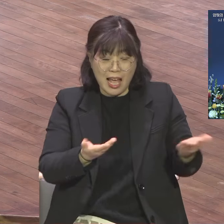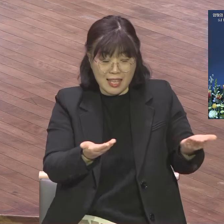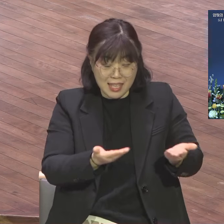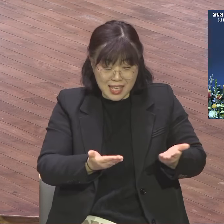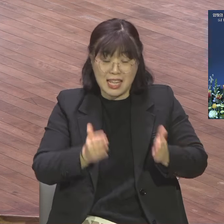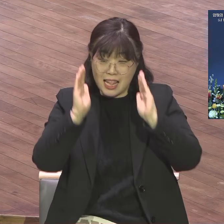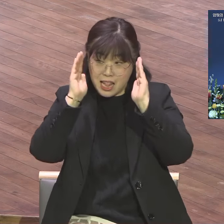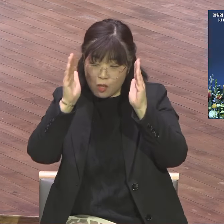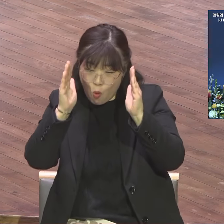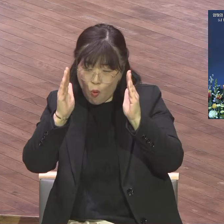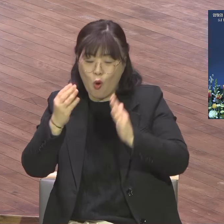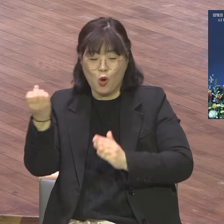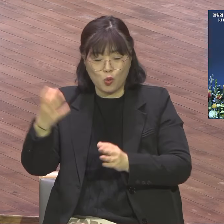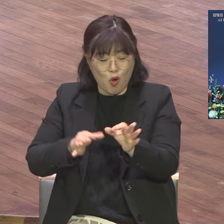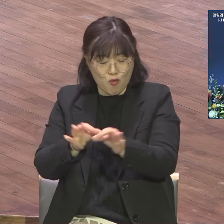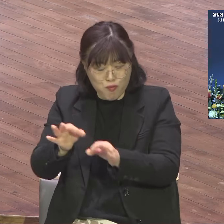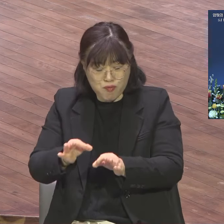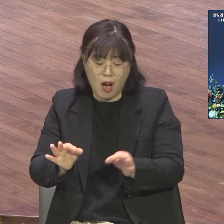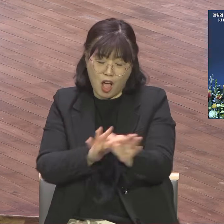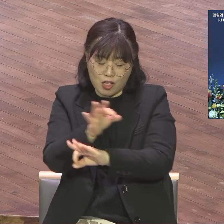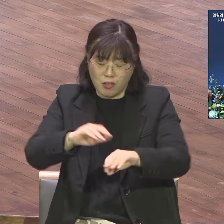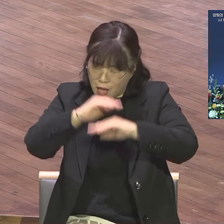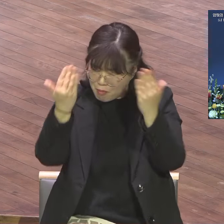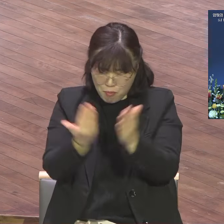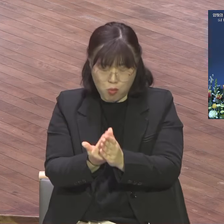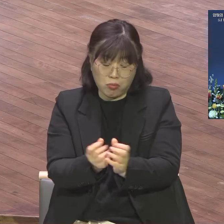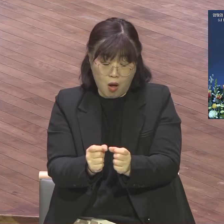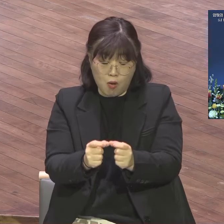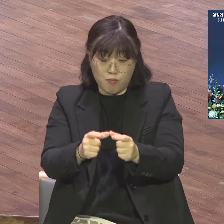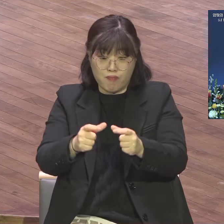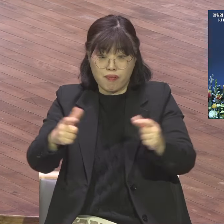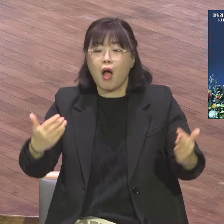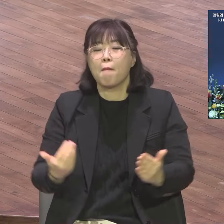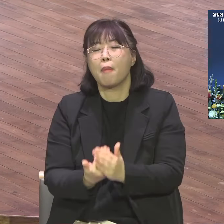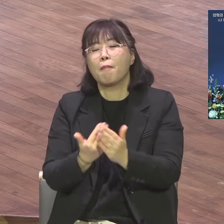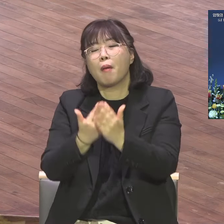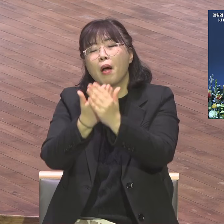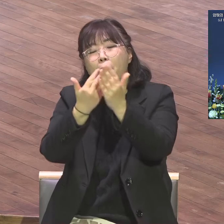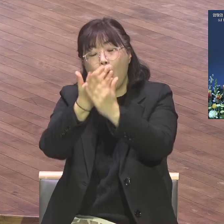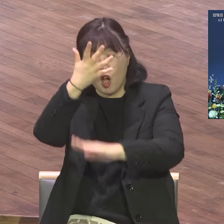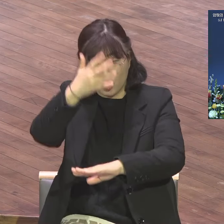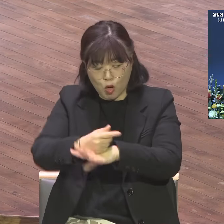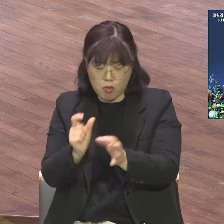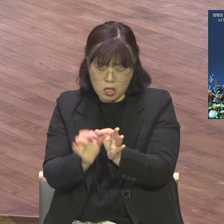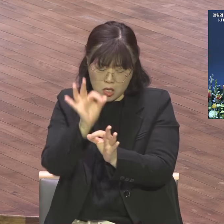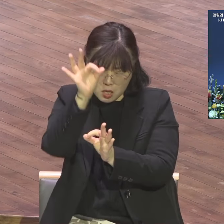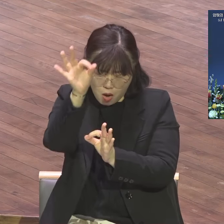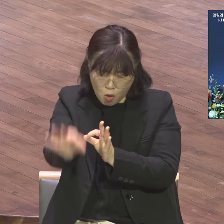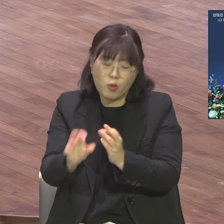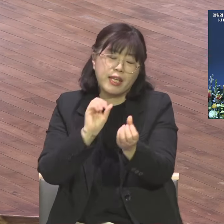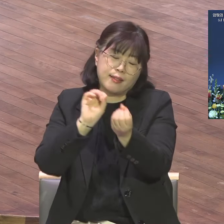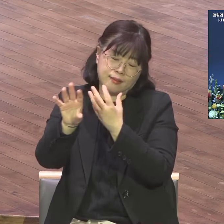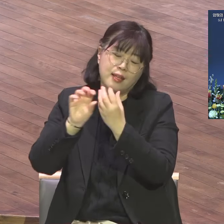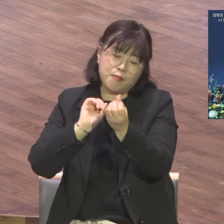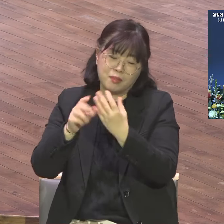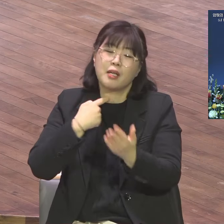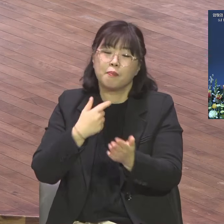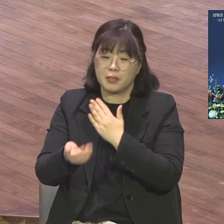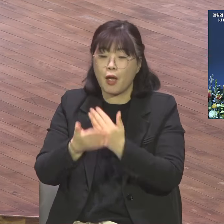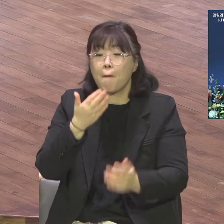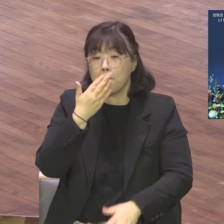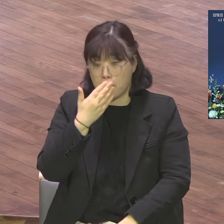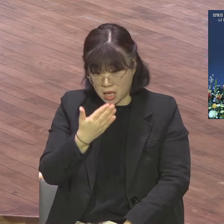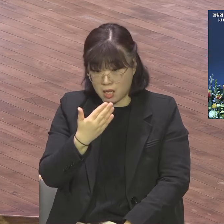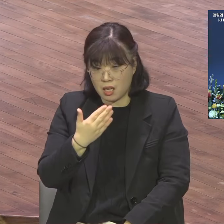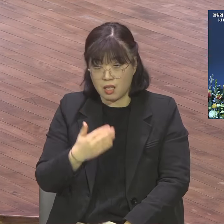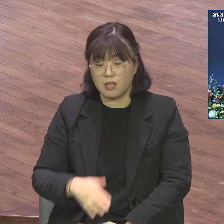말씀의 제목처럼 영원한 망대를 세우는 영혼의 응답을 체험하게 된다. 영혼의